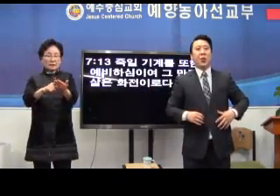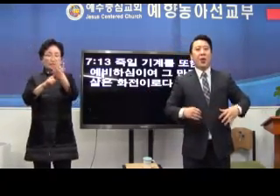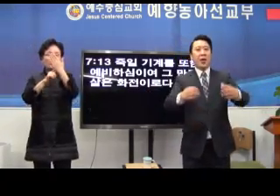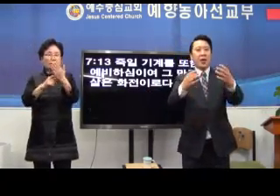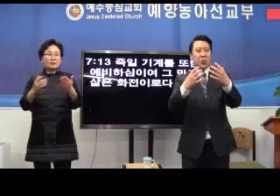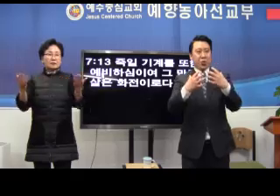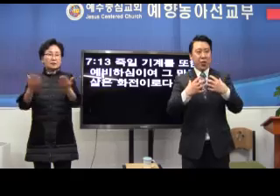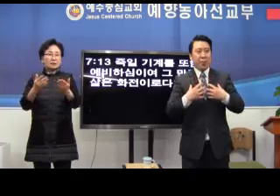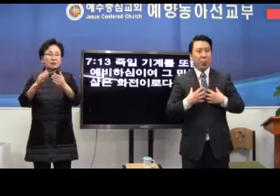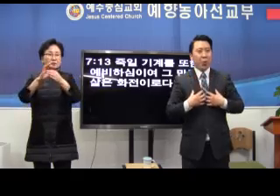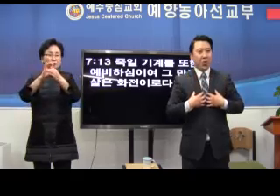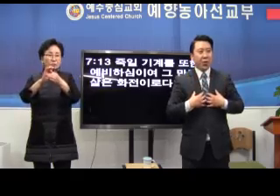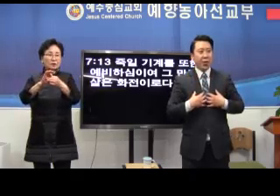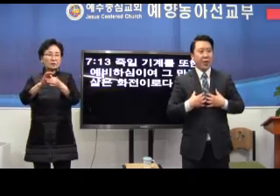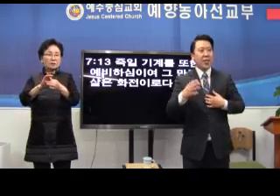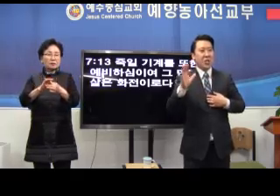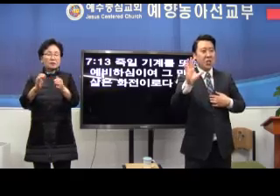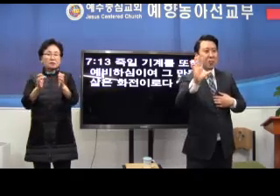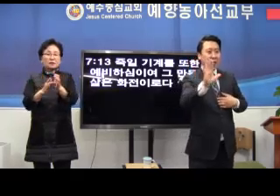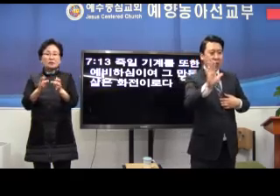그리스도의 귀한 보혈을 잊지 마시고